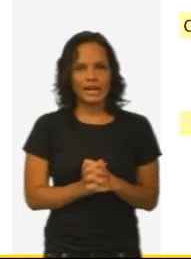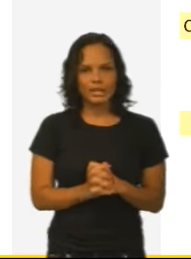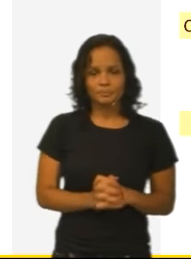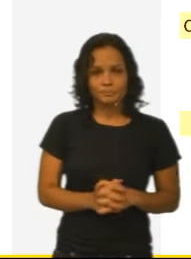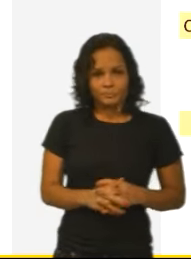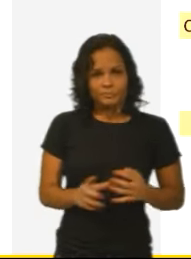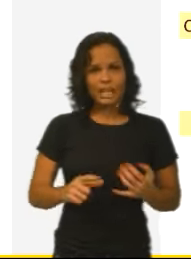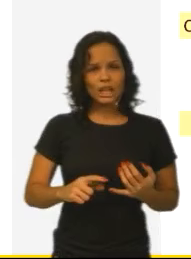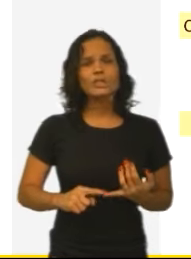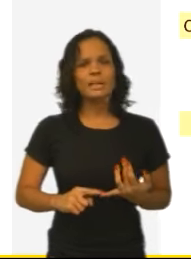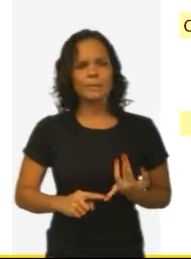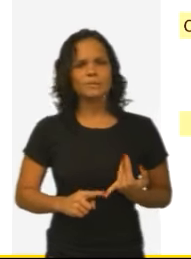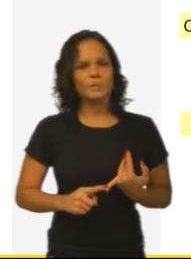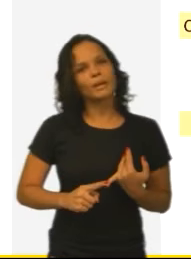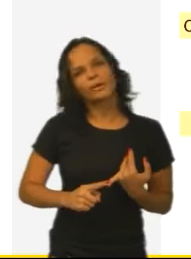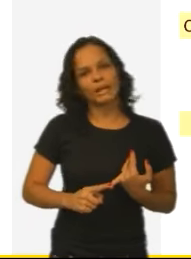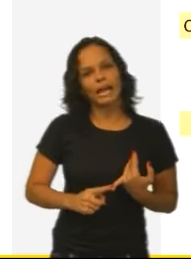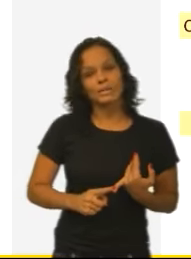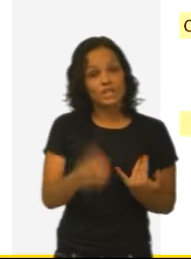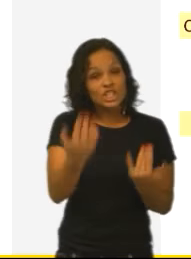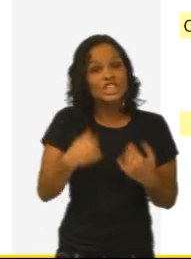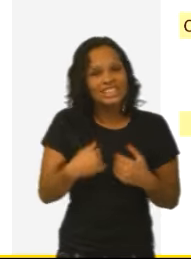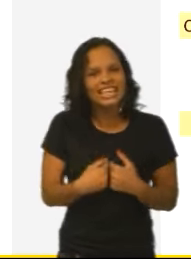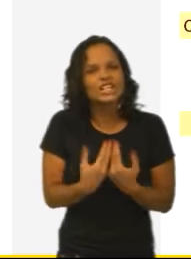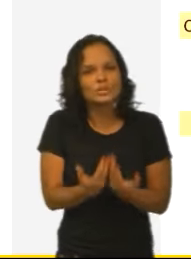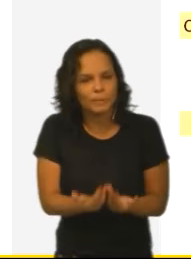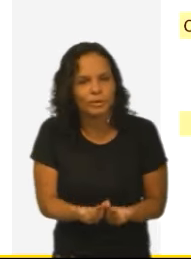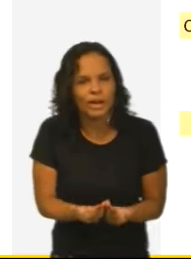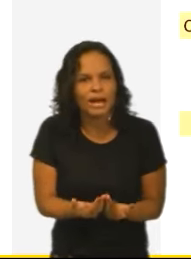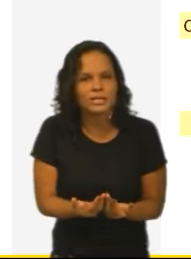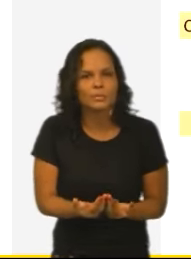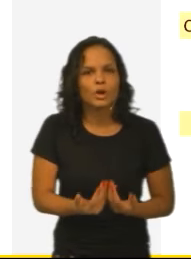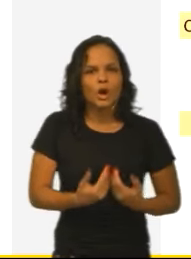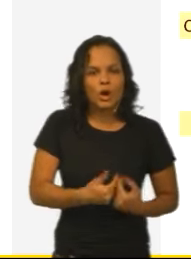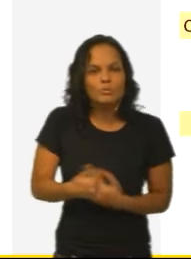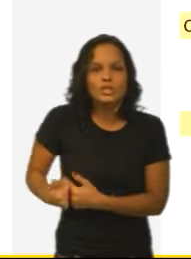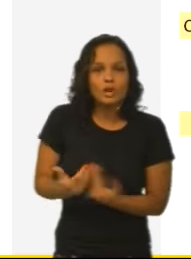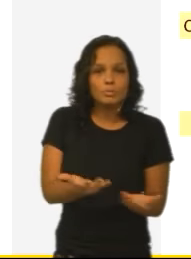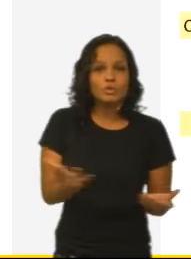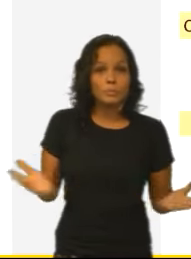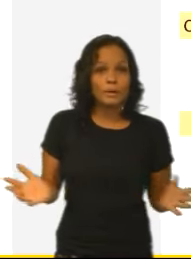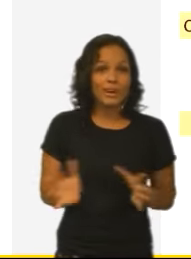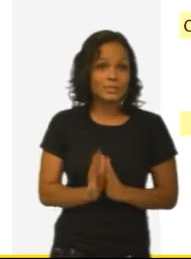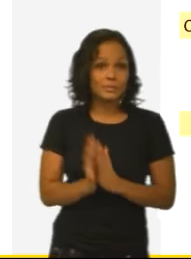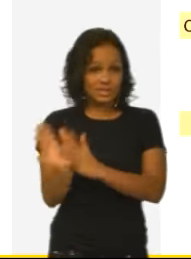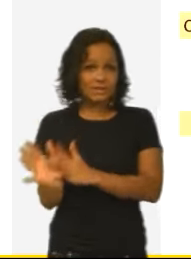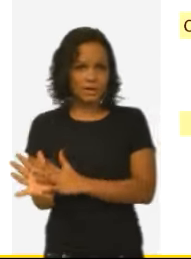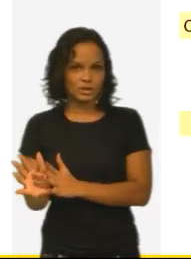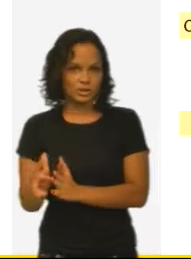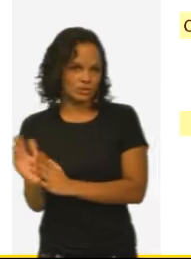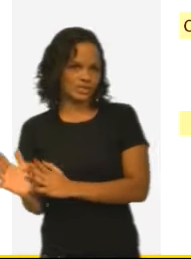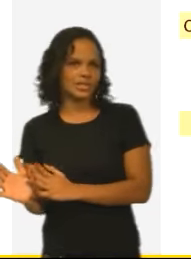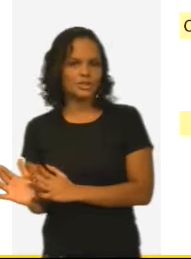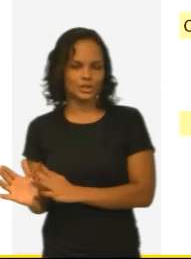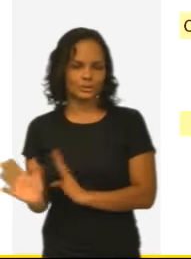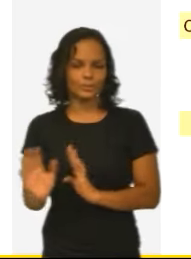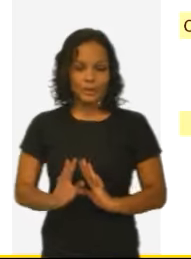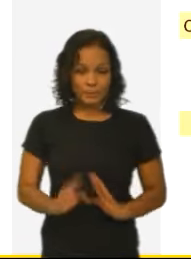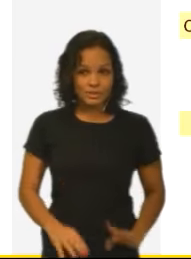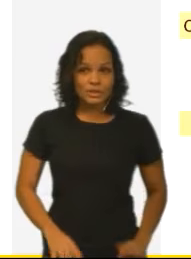Na verdade, nós sabemos que pleonasmo, a gente entende pleonasmo como sinônimo de pleonasmo semântico, de sentido. Mas não é só